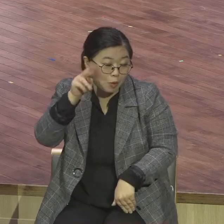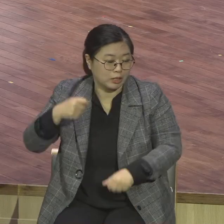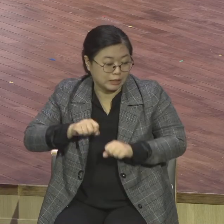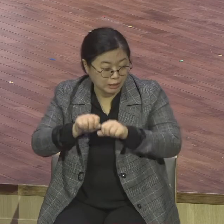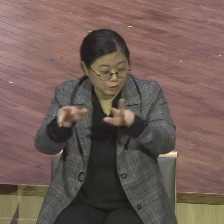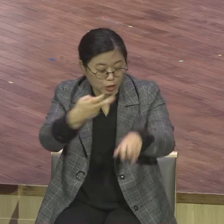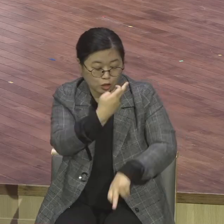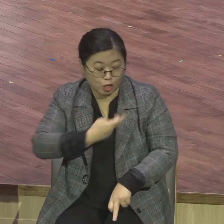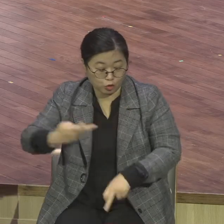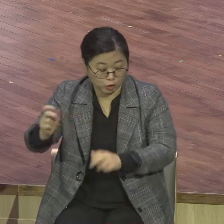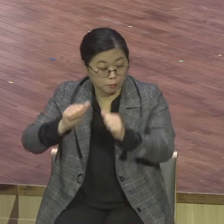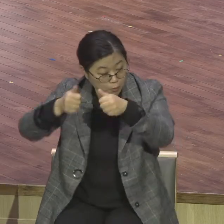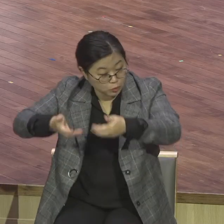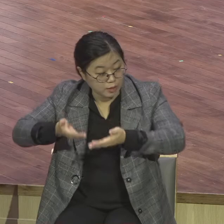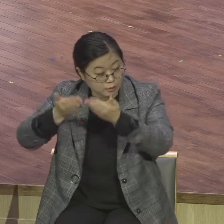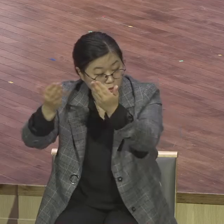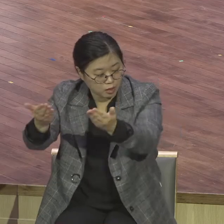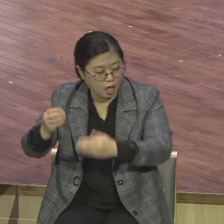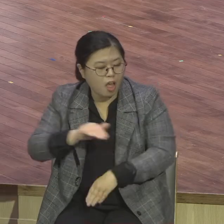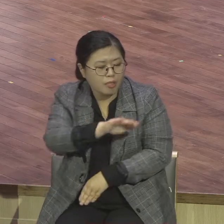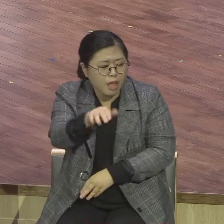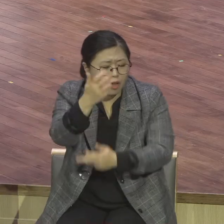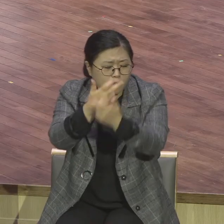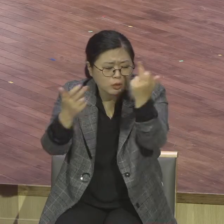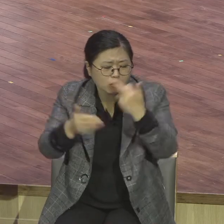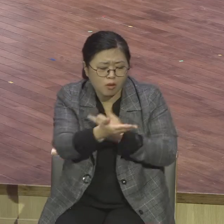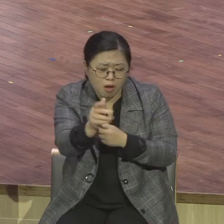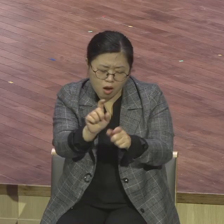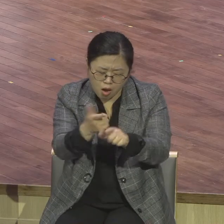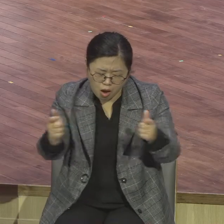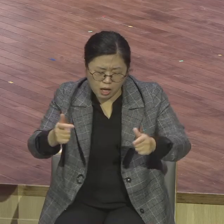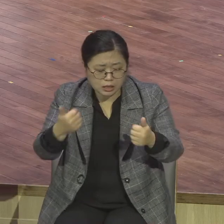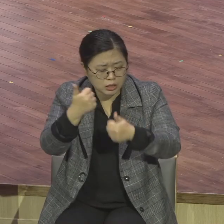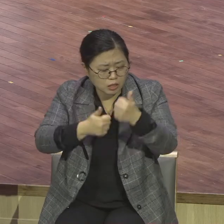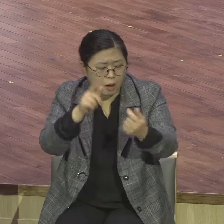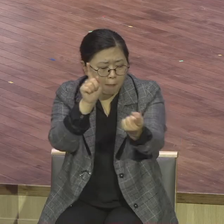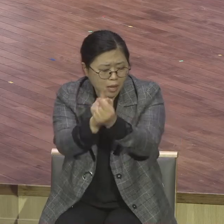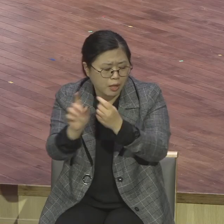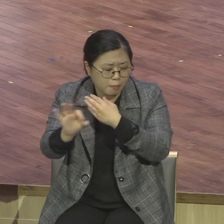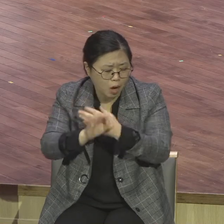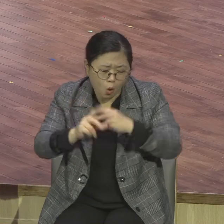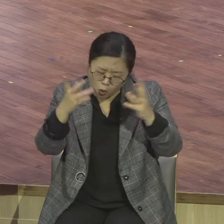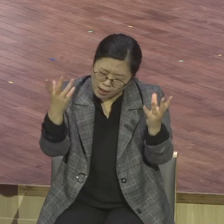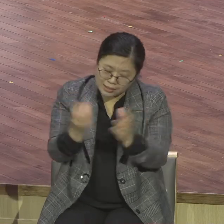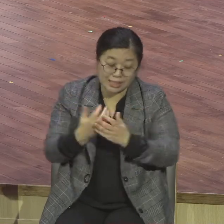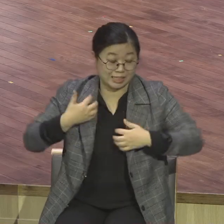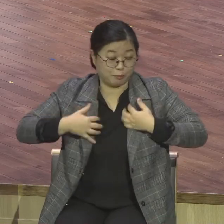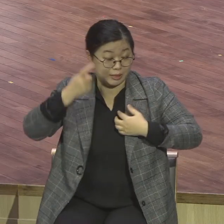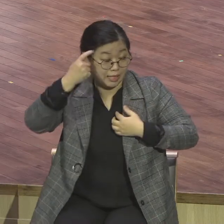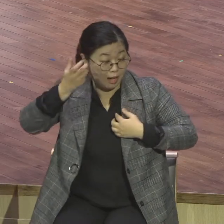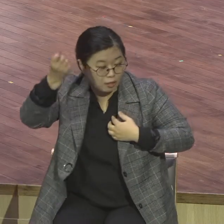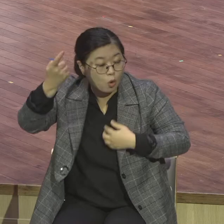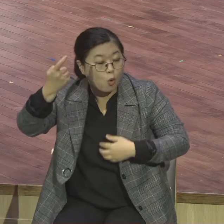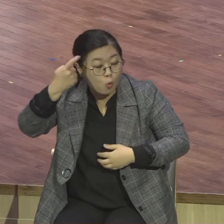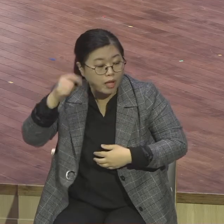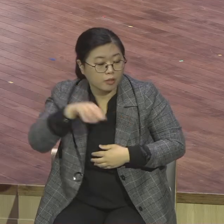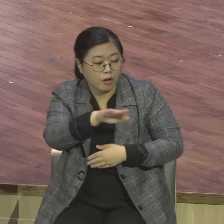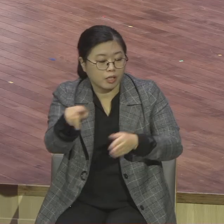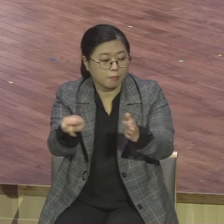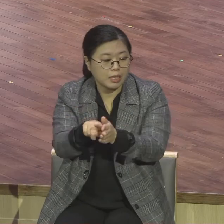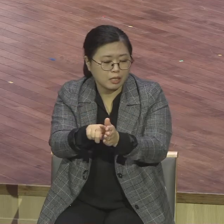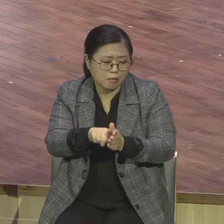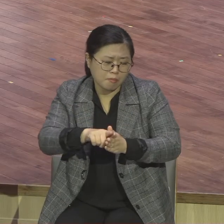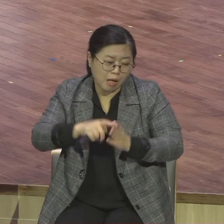문안하노라. 내 형제들아, 너희가 여러 가지 시험을 당하거든 온전히 기쁘게 여기라. 이는 너희의 믿음의 시련이